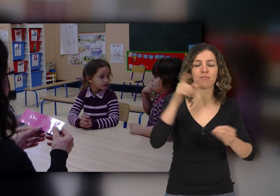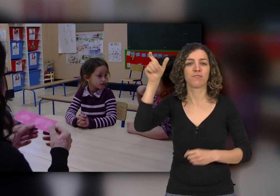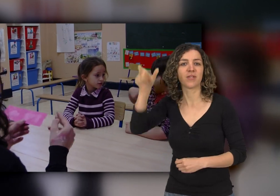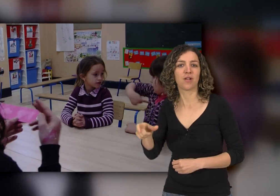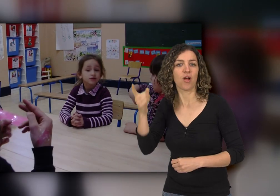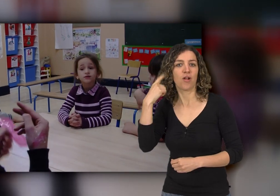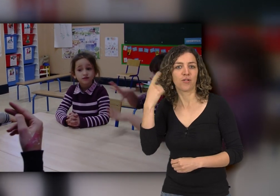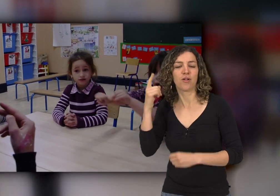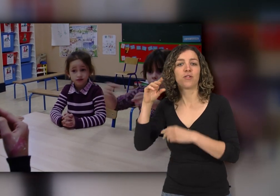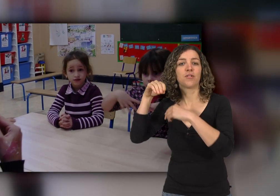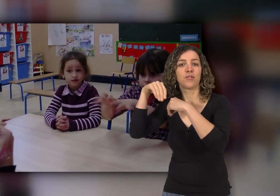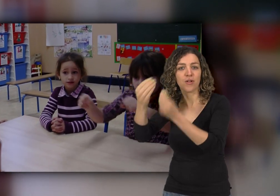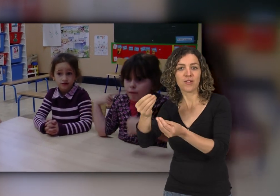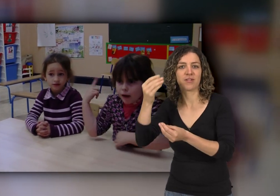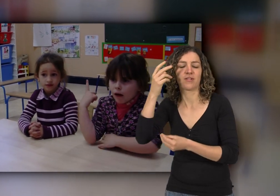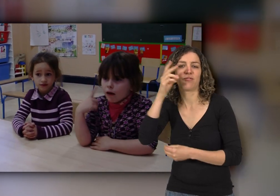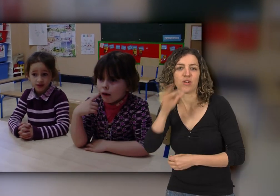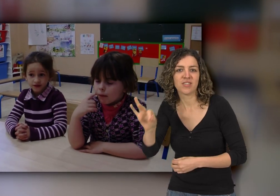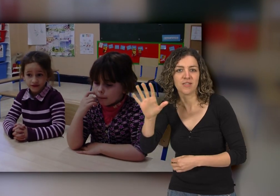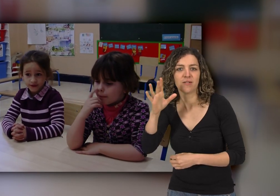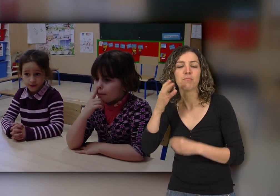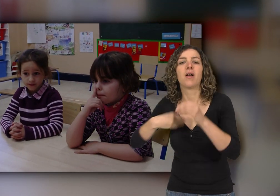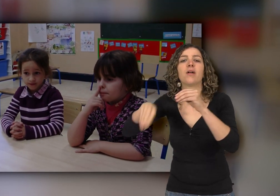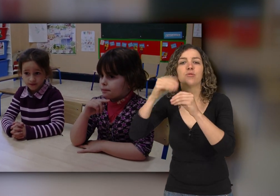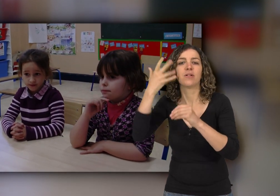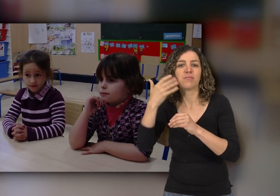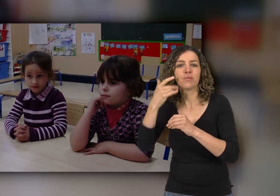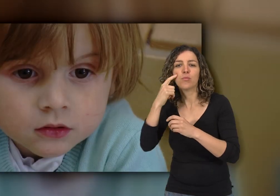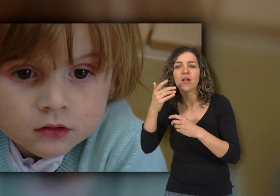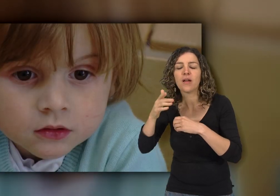et celle qui découle du français. Et cela dès le plus jeune âge. Comme tu l'avais fait, c'est vrai.